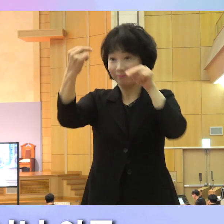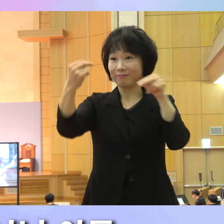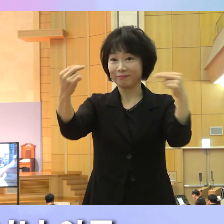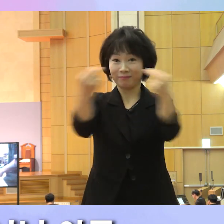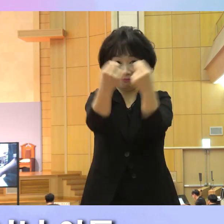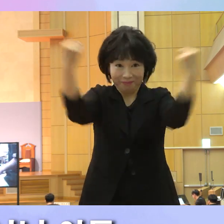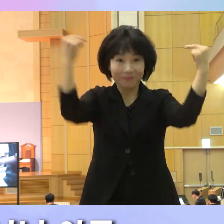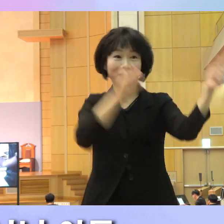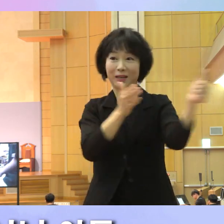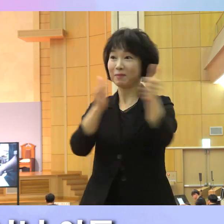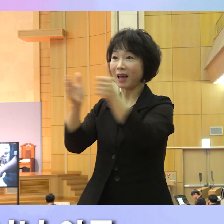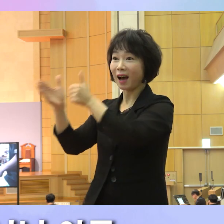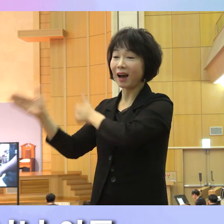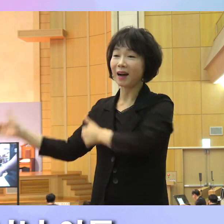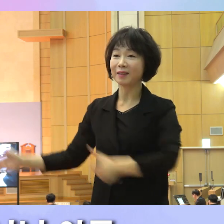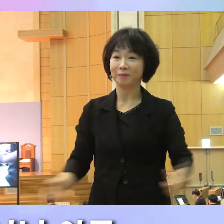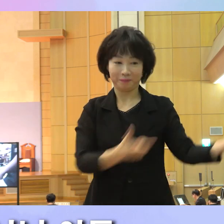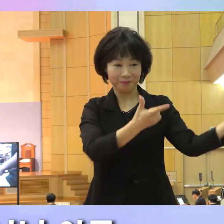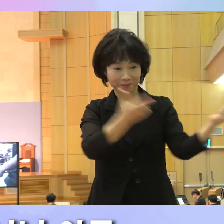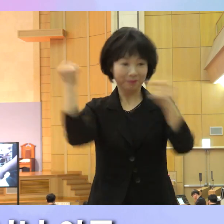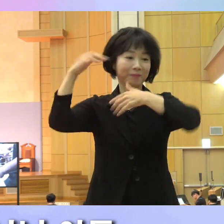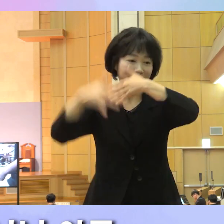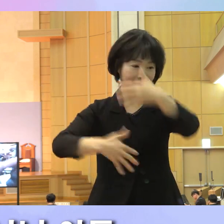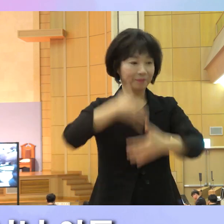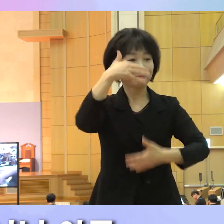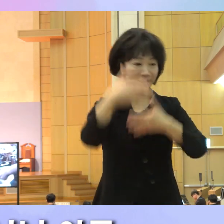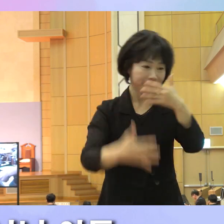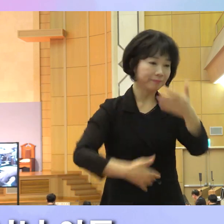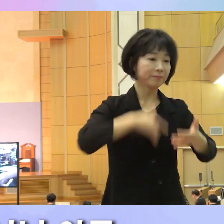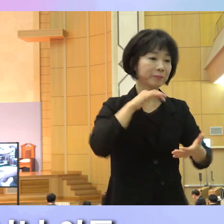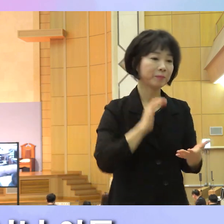시간 주님께 박수 치시면서 찬양하시겠습니다.